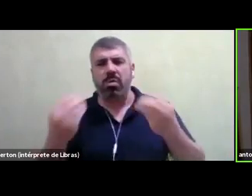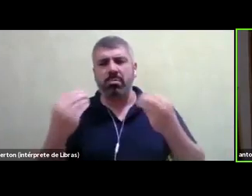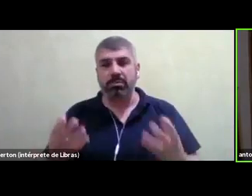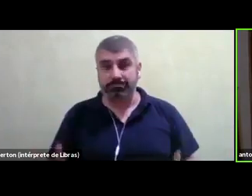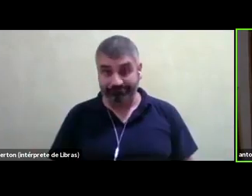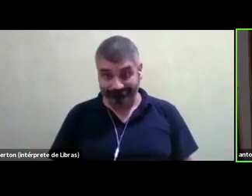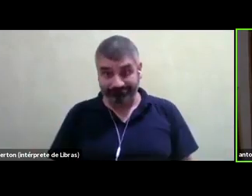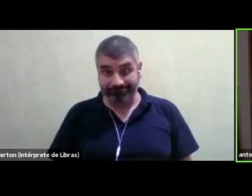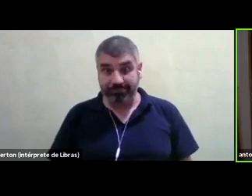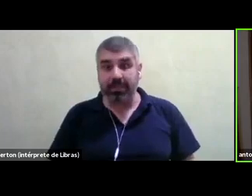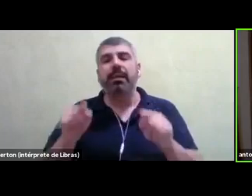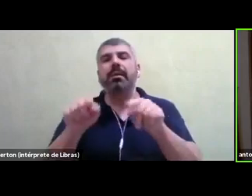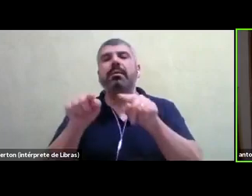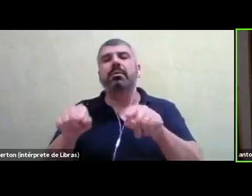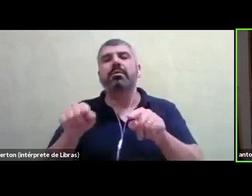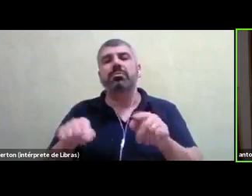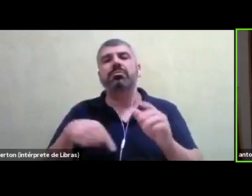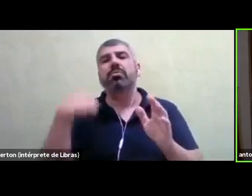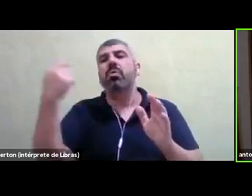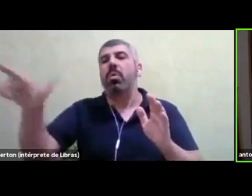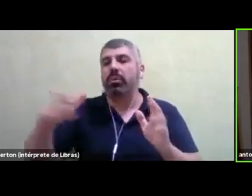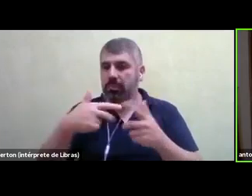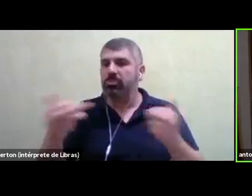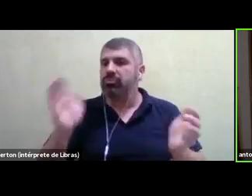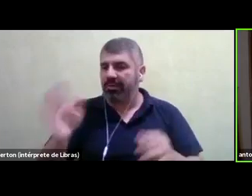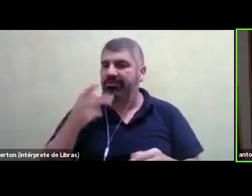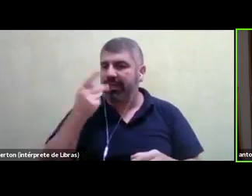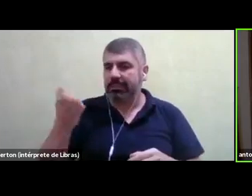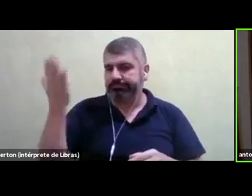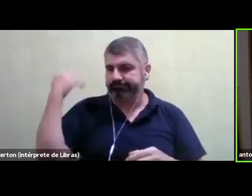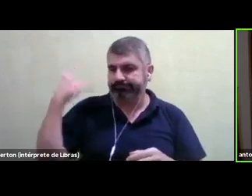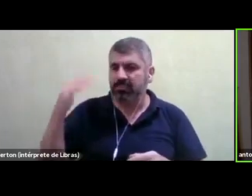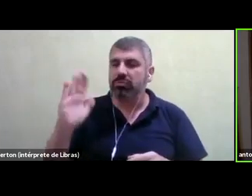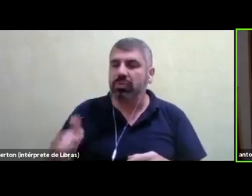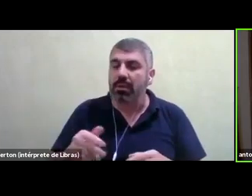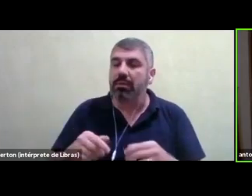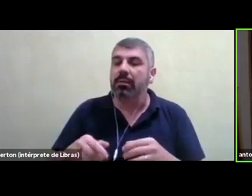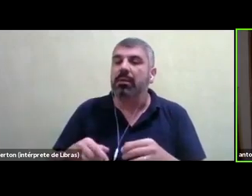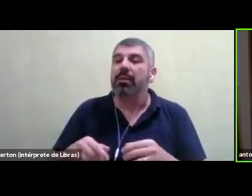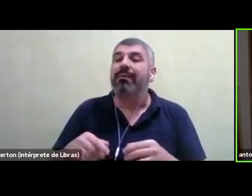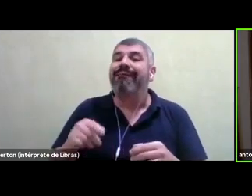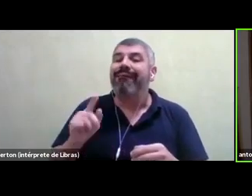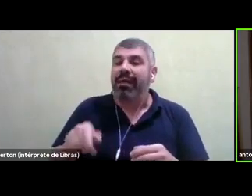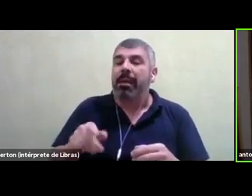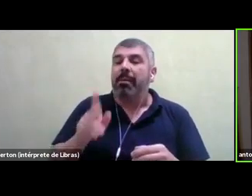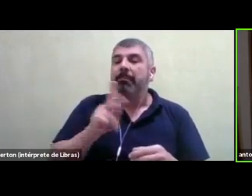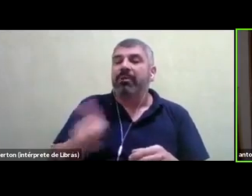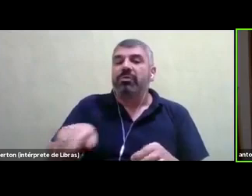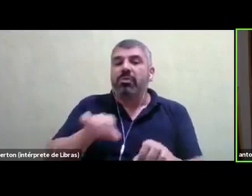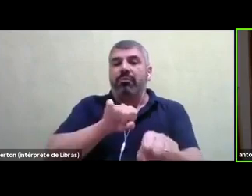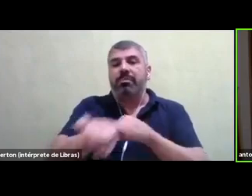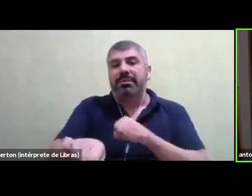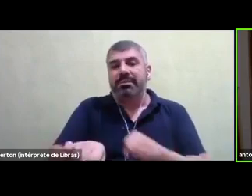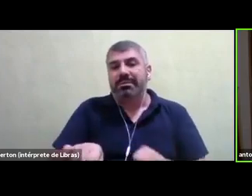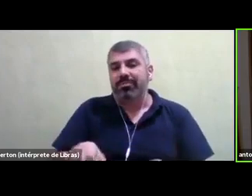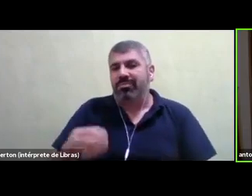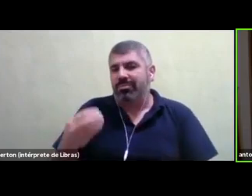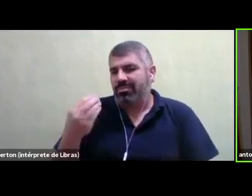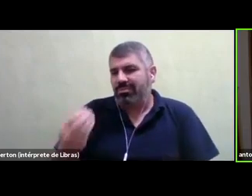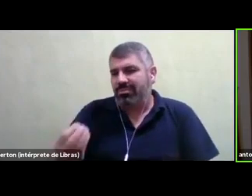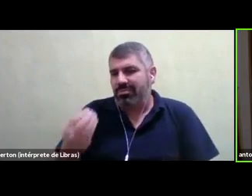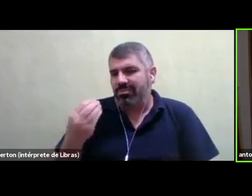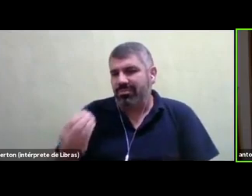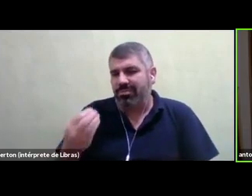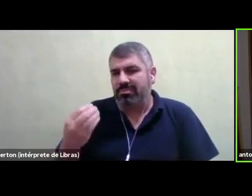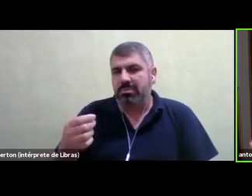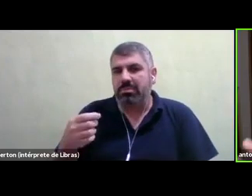uma questão. A outra questão que eu já mencionei, né, a formação do professor, essa ideia, de novo, que